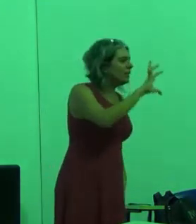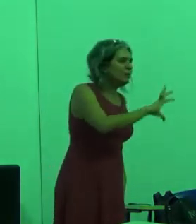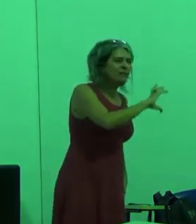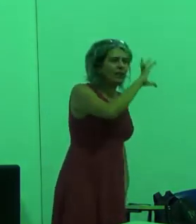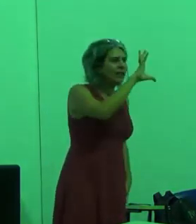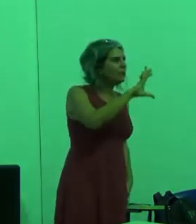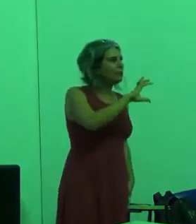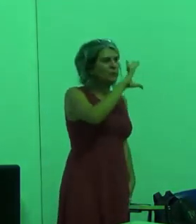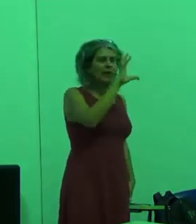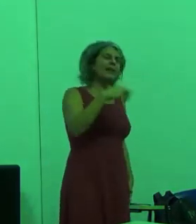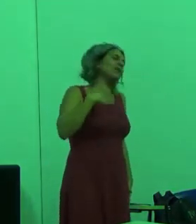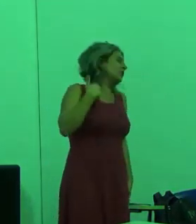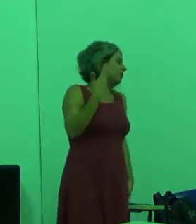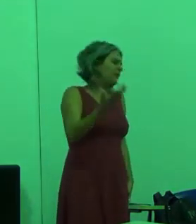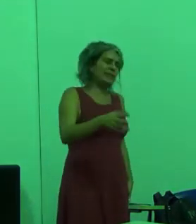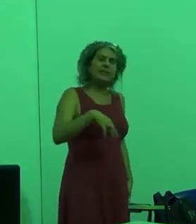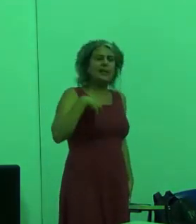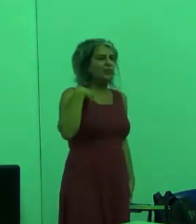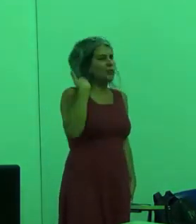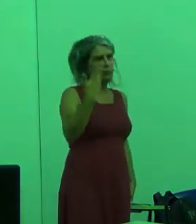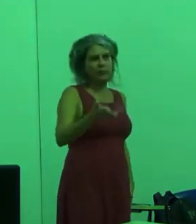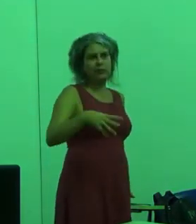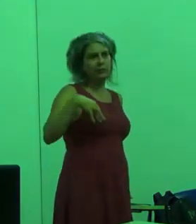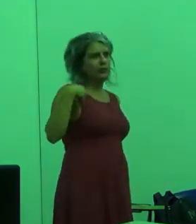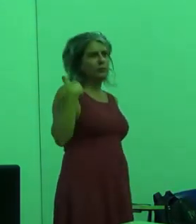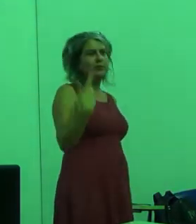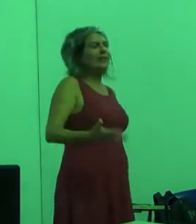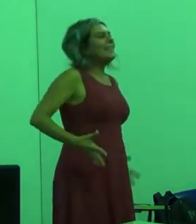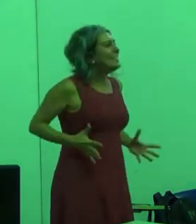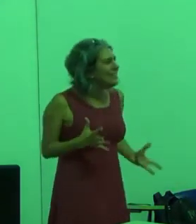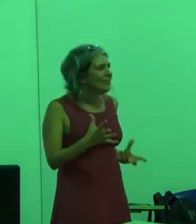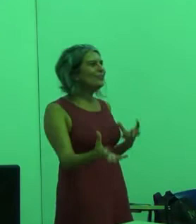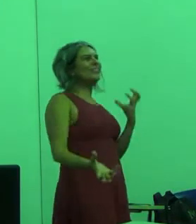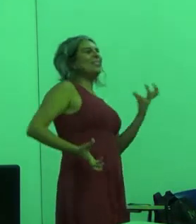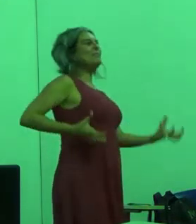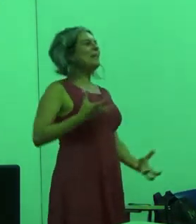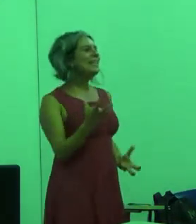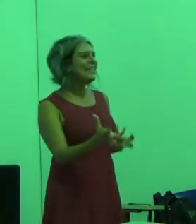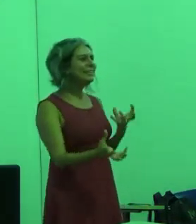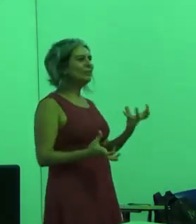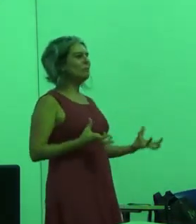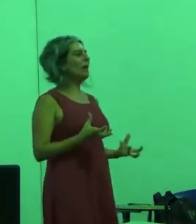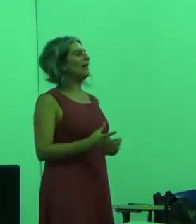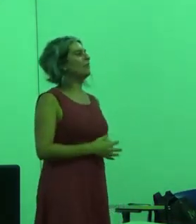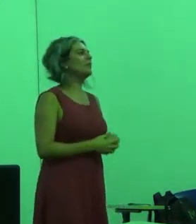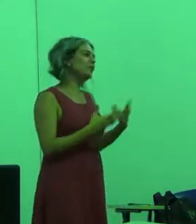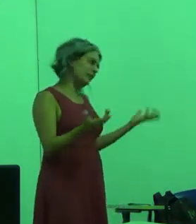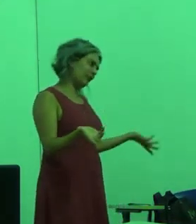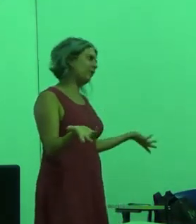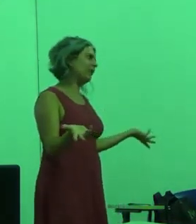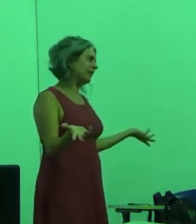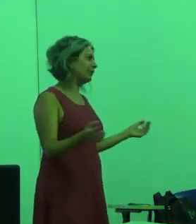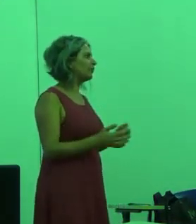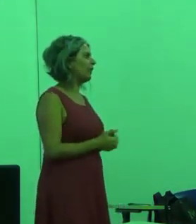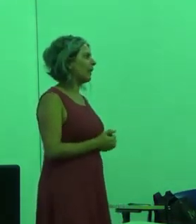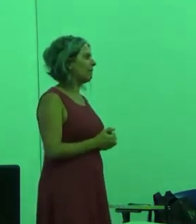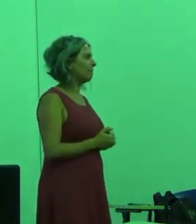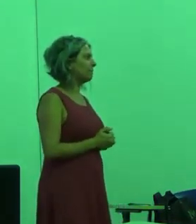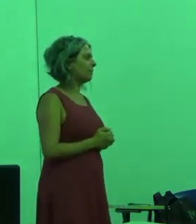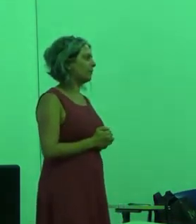ia falar em algum lugar, eu estou na universidade, a gente convida o tempo todo. Tinha esse constrangimento, pá, mas os livros são lindos, pá. Me desculpe,